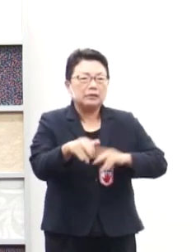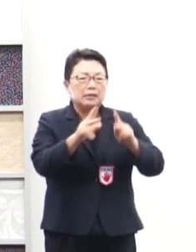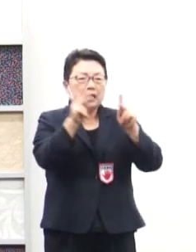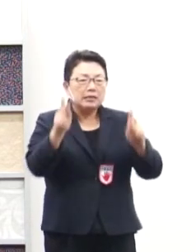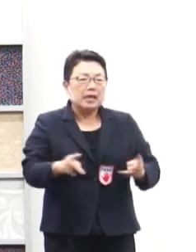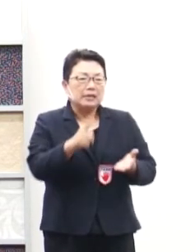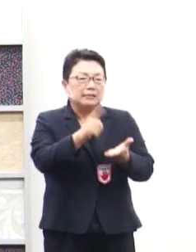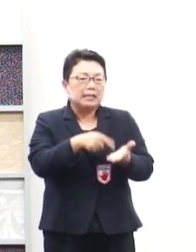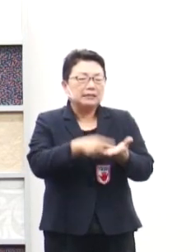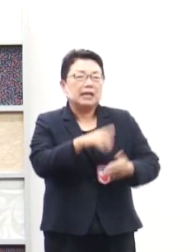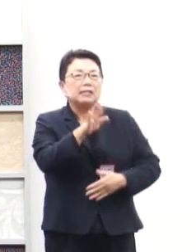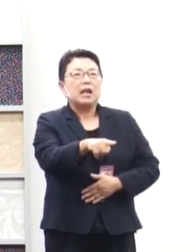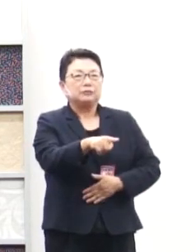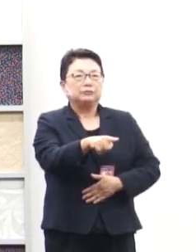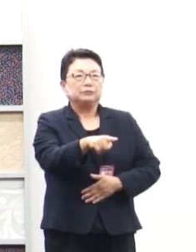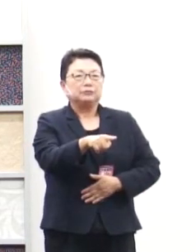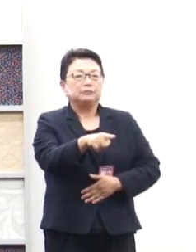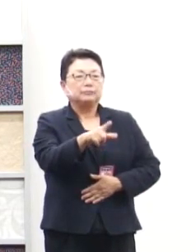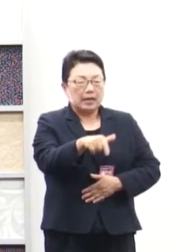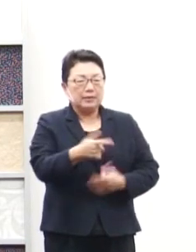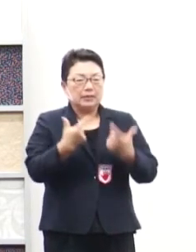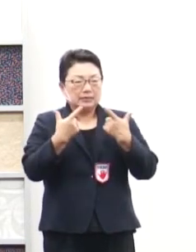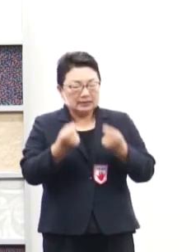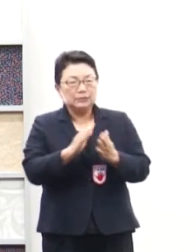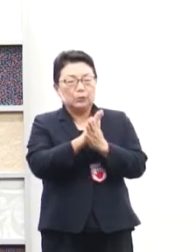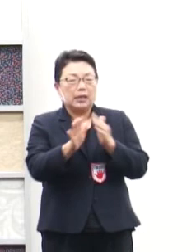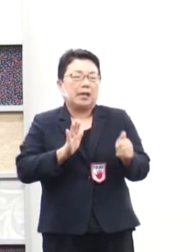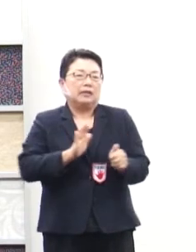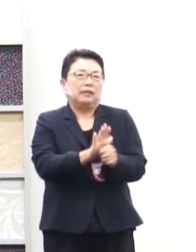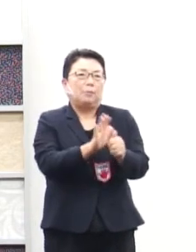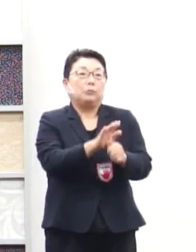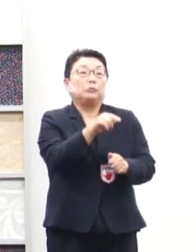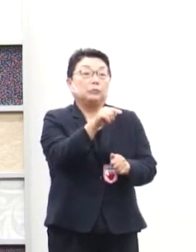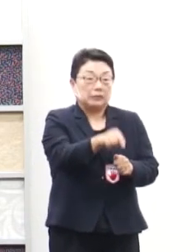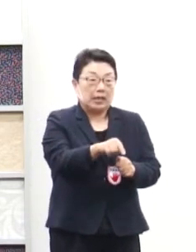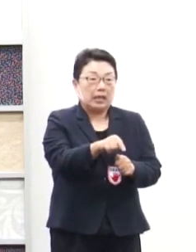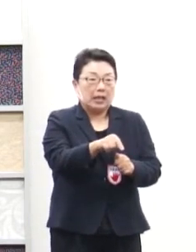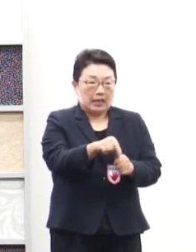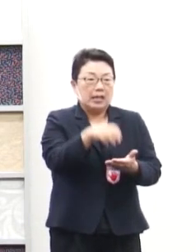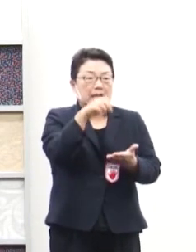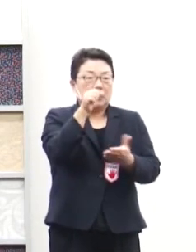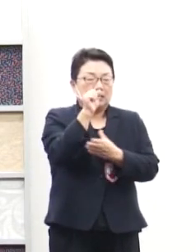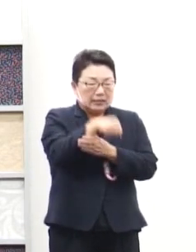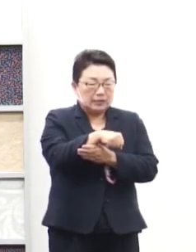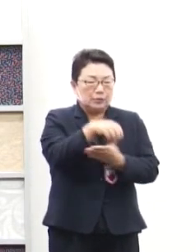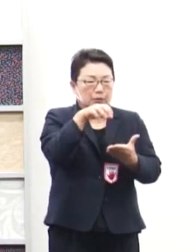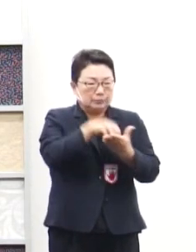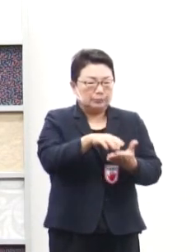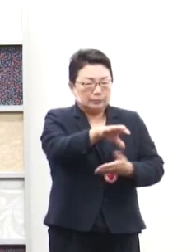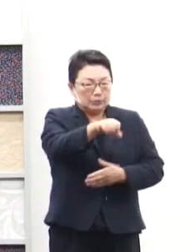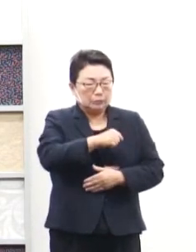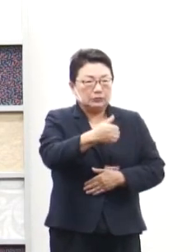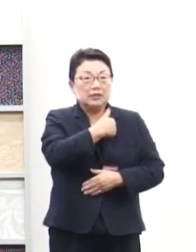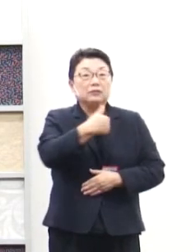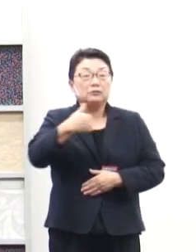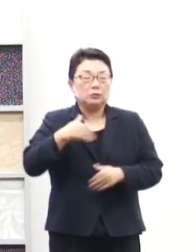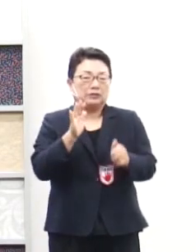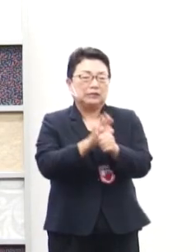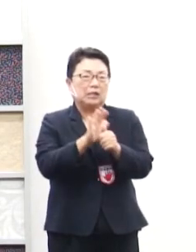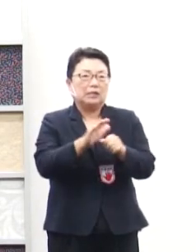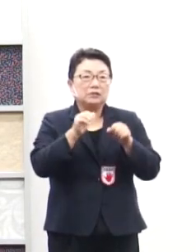場合には、これは県としてしっかりとサポートをして認証施設になれるように支援をしてまいります